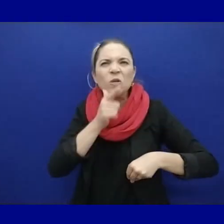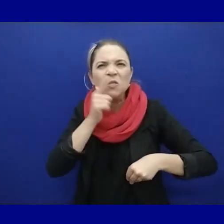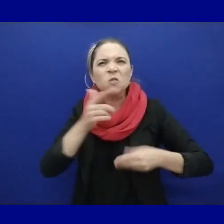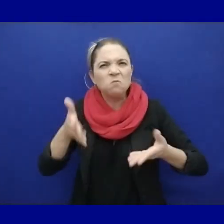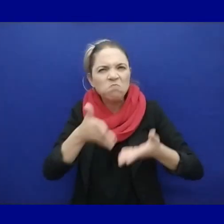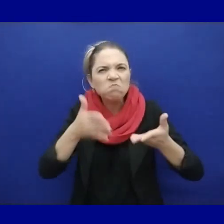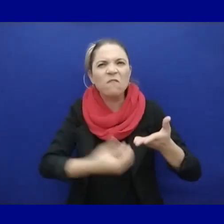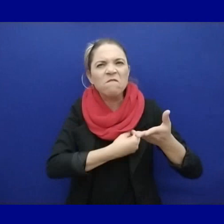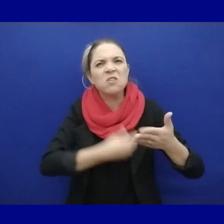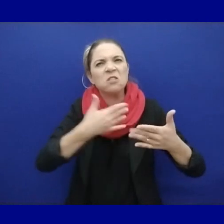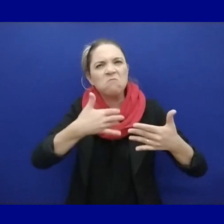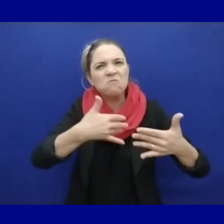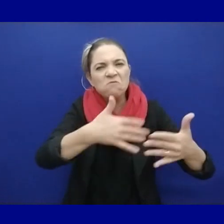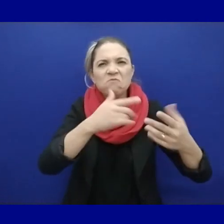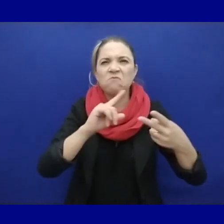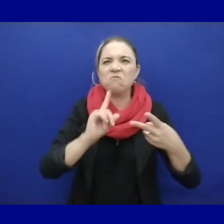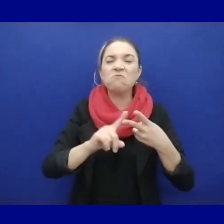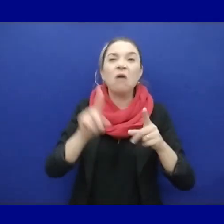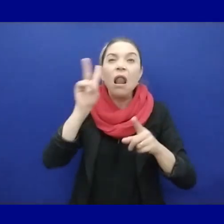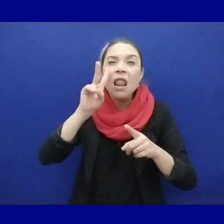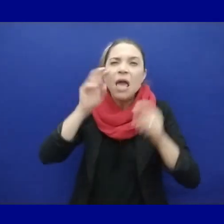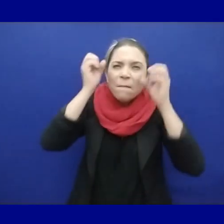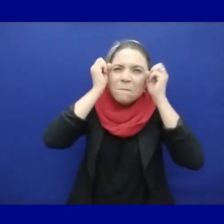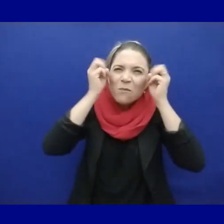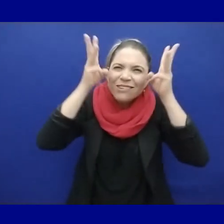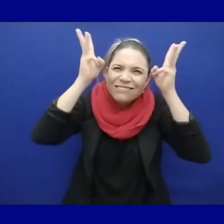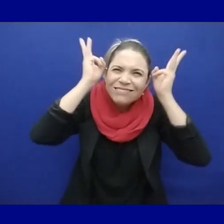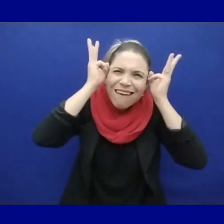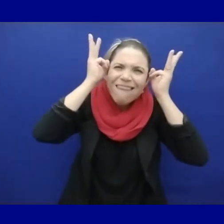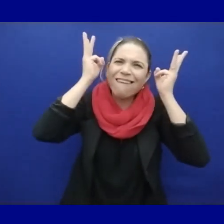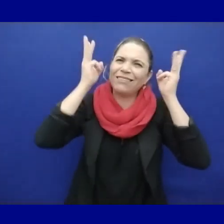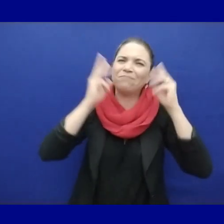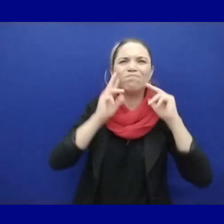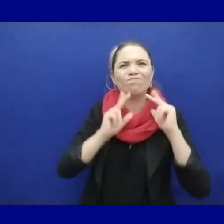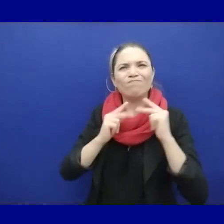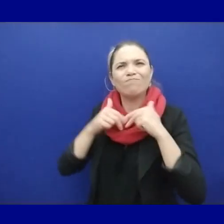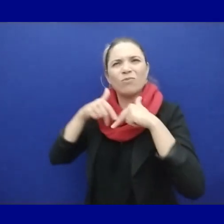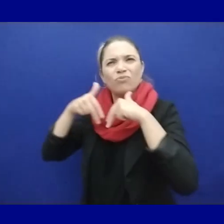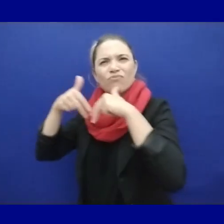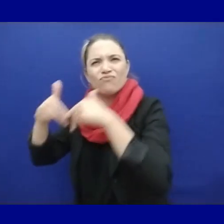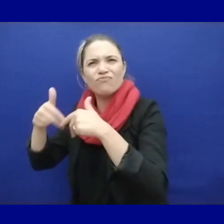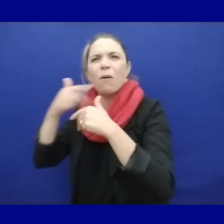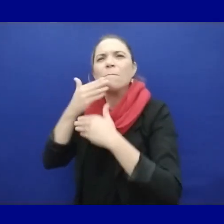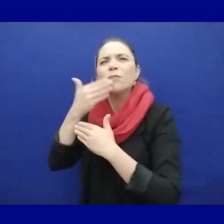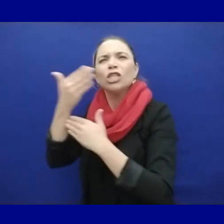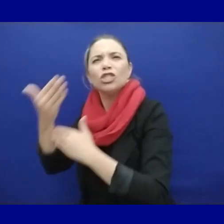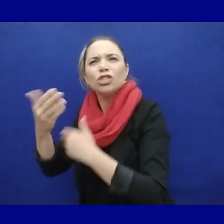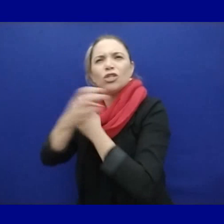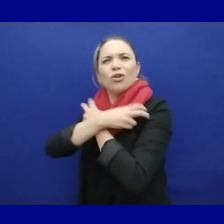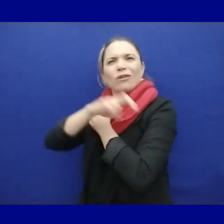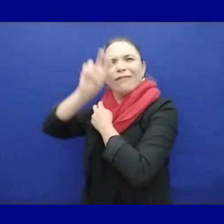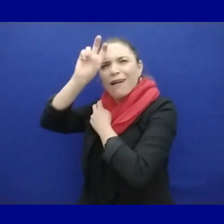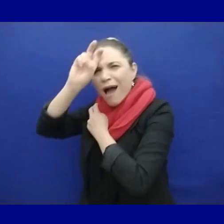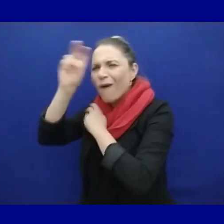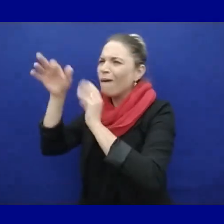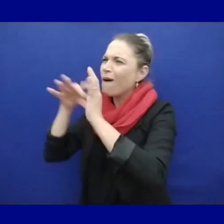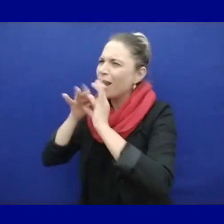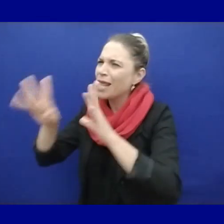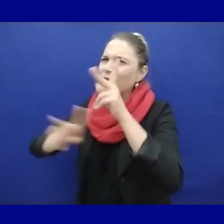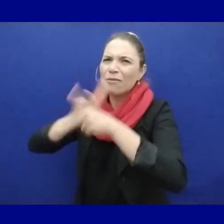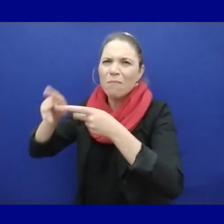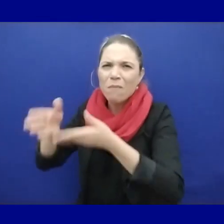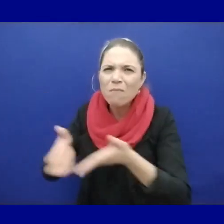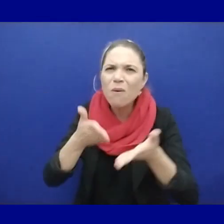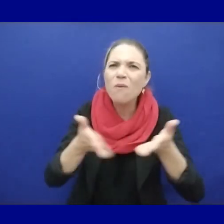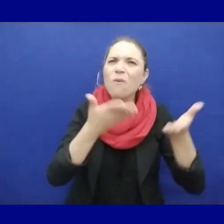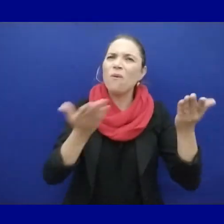Moisés, retirou todo o povo de Deus do Egito e trouxe a Canaã? Ouviu quando